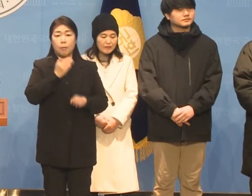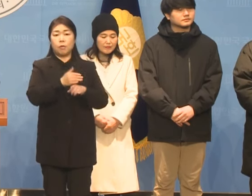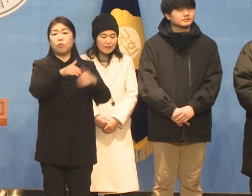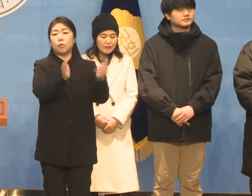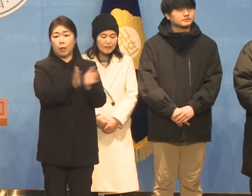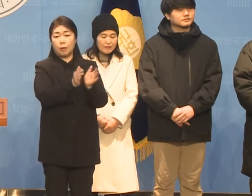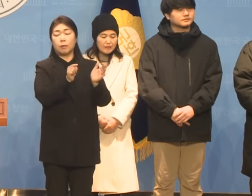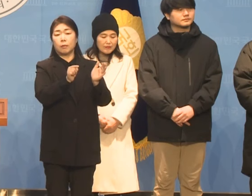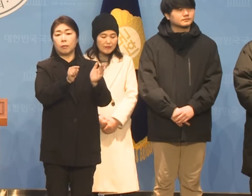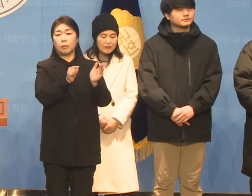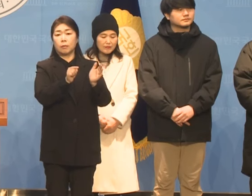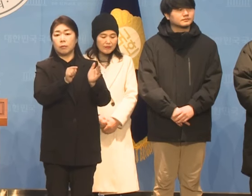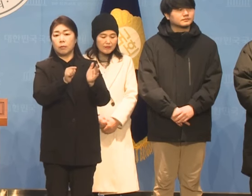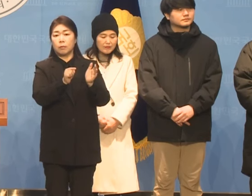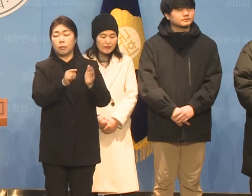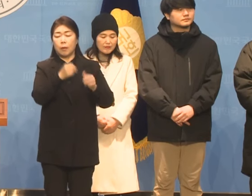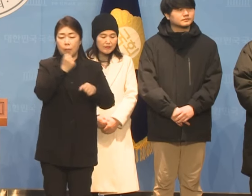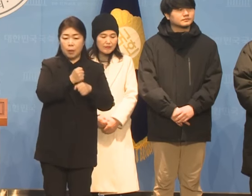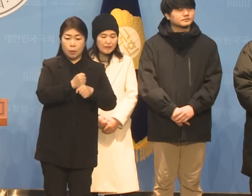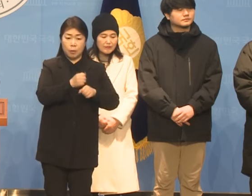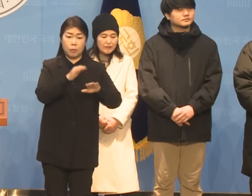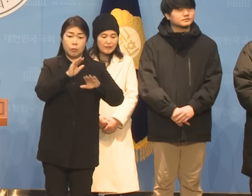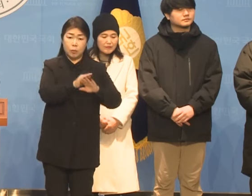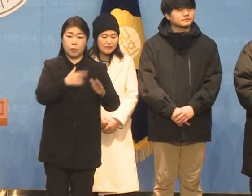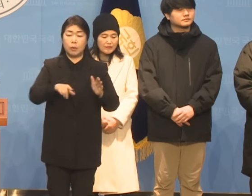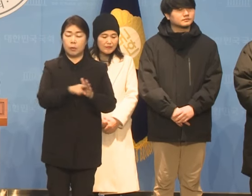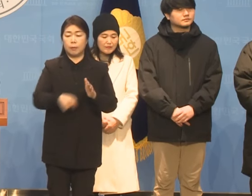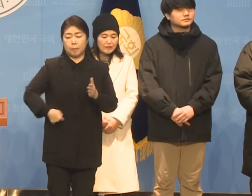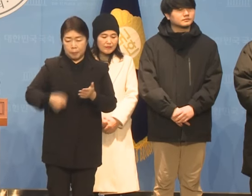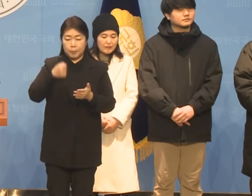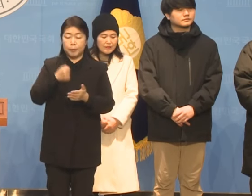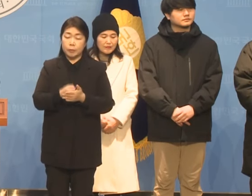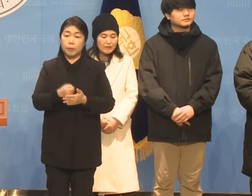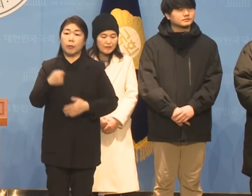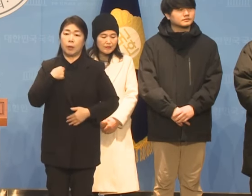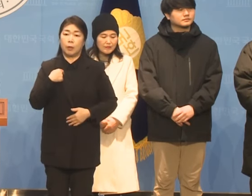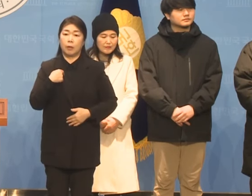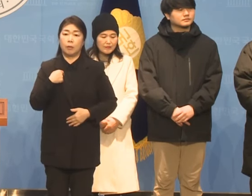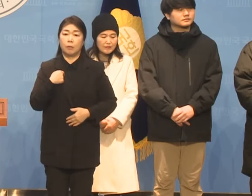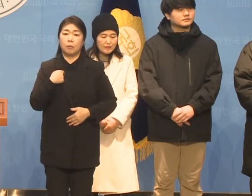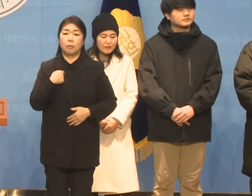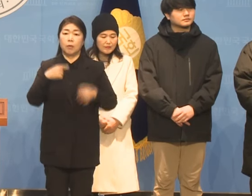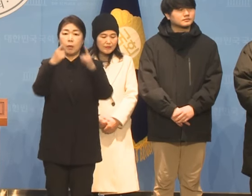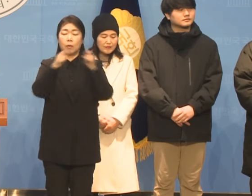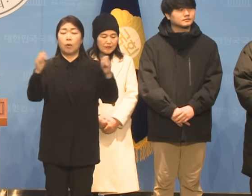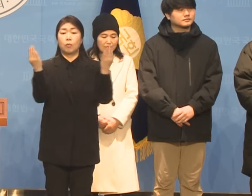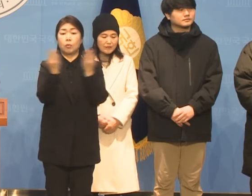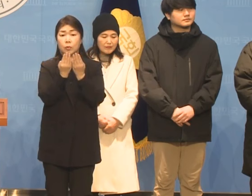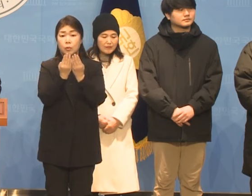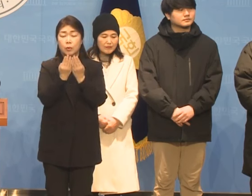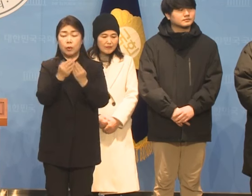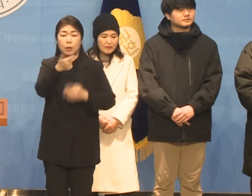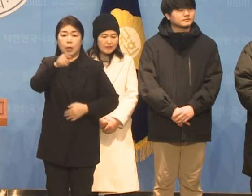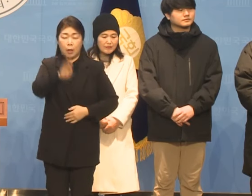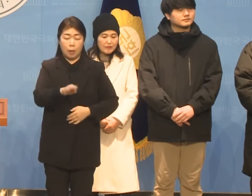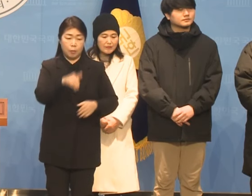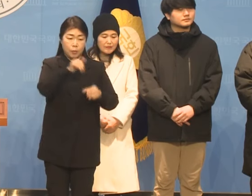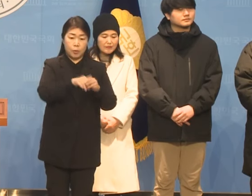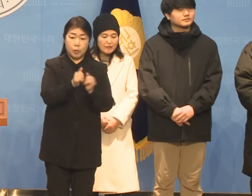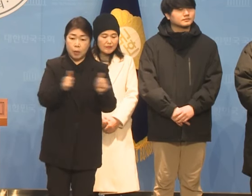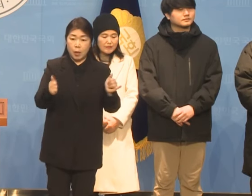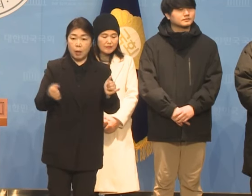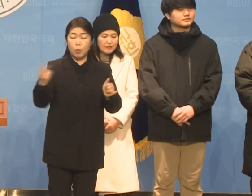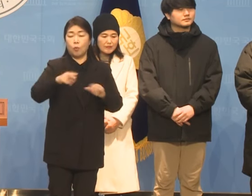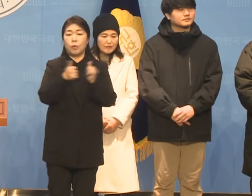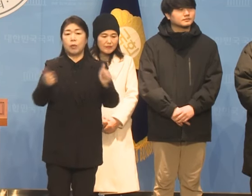민주당을 건설하기로 결심한 저에게 성북갑 유권자와 국민 여러분들의